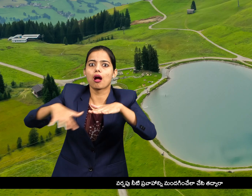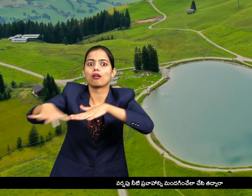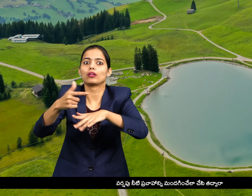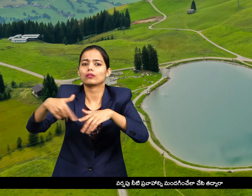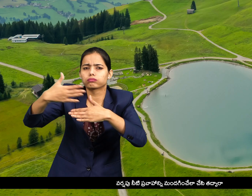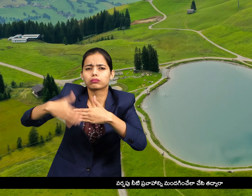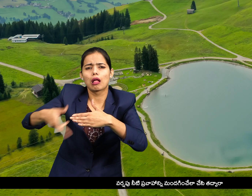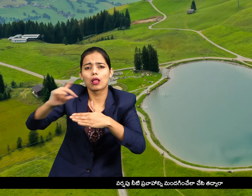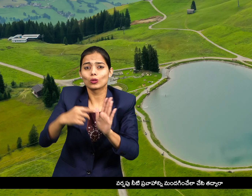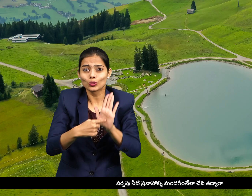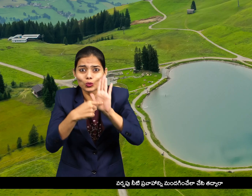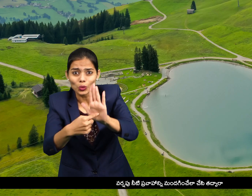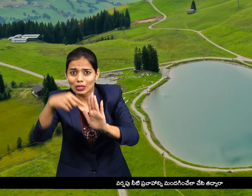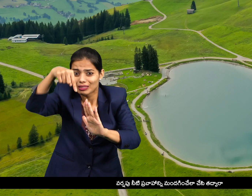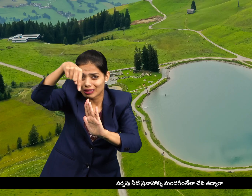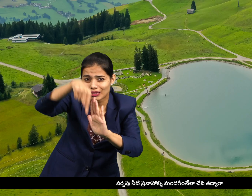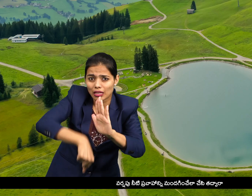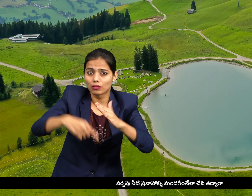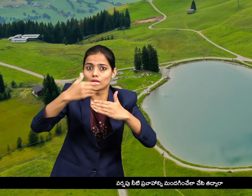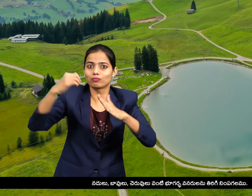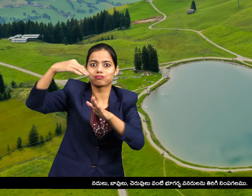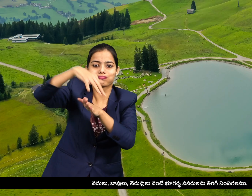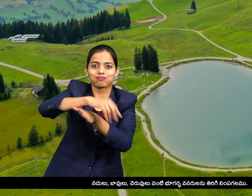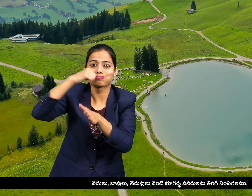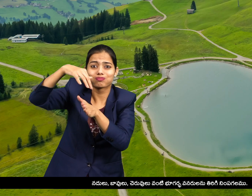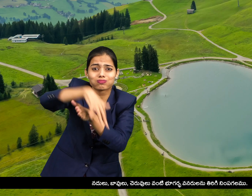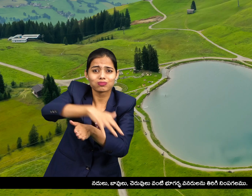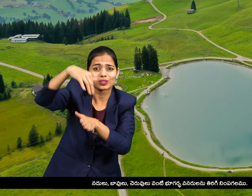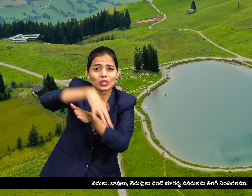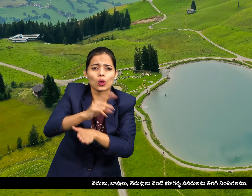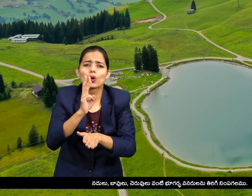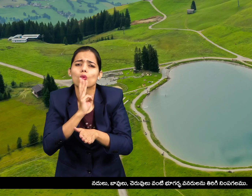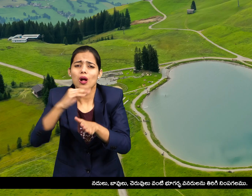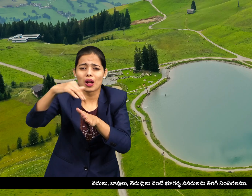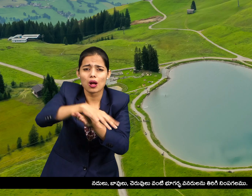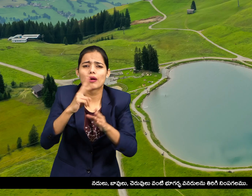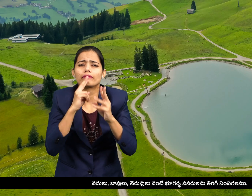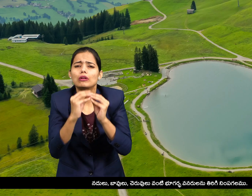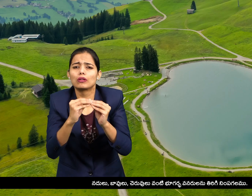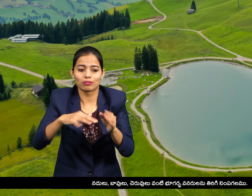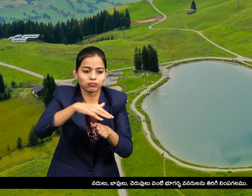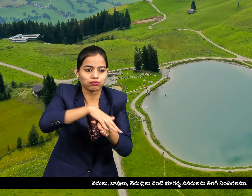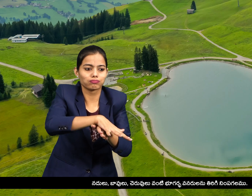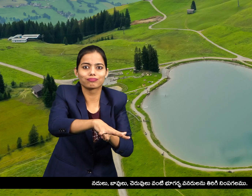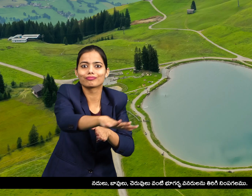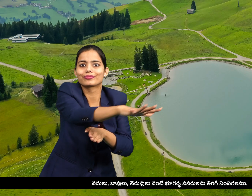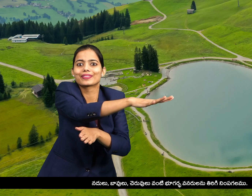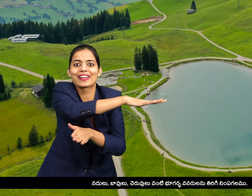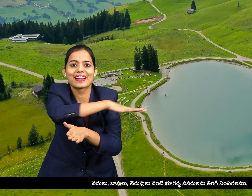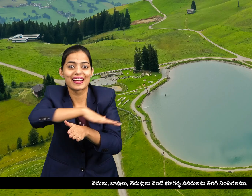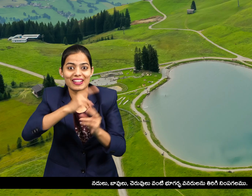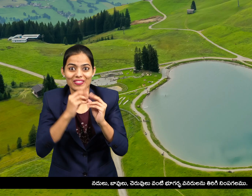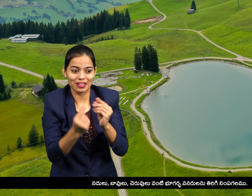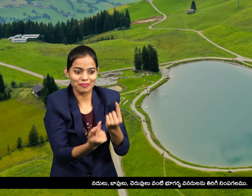వర్షపు నీటి ప్రవాహాన్ని మందగించేలా చేసి తద్వారా నదులు, బావులు, చెరువులు వంటి భూగర్భ వనరులను